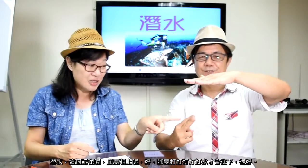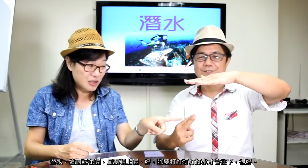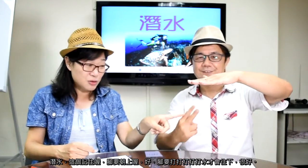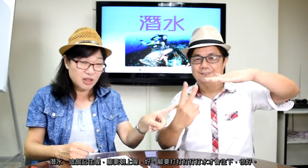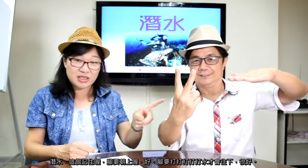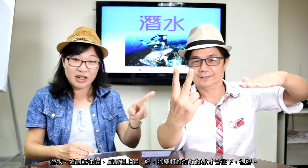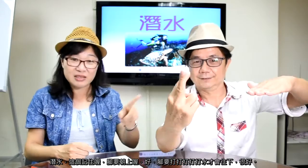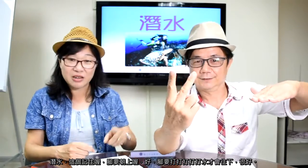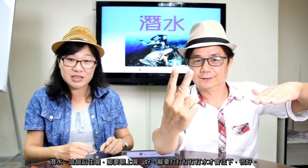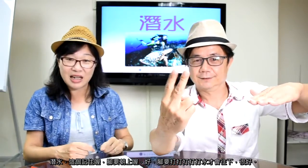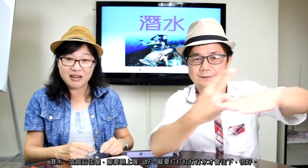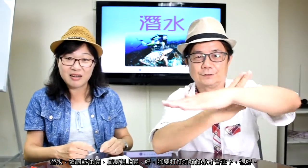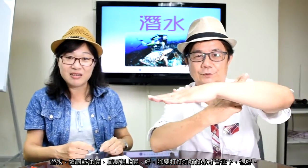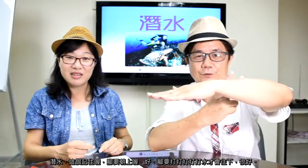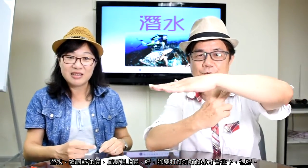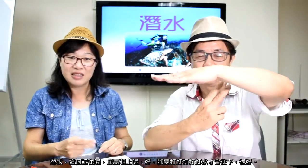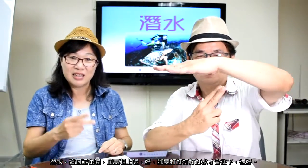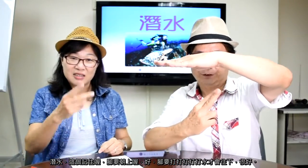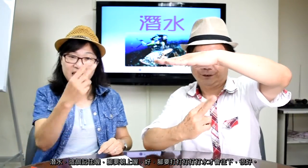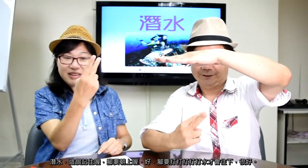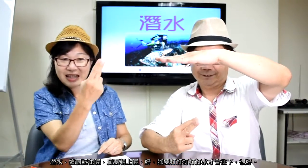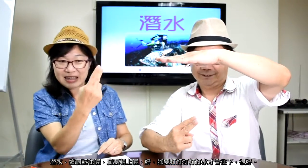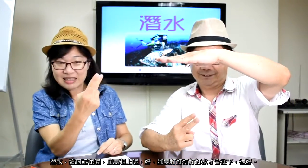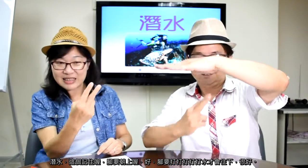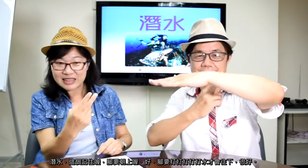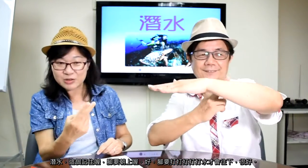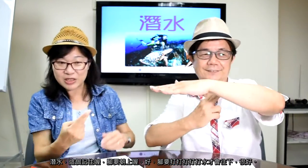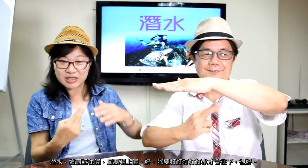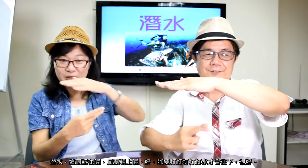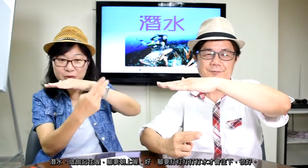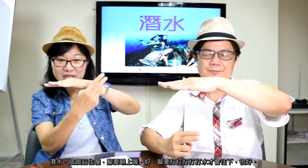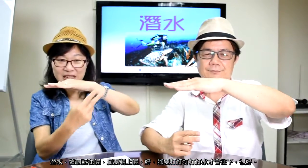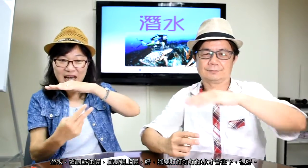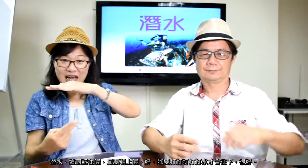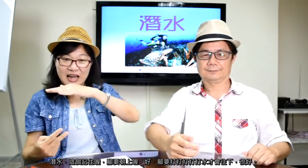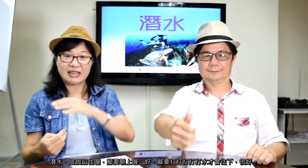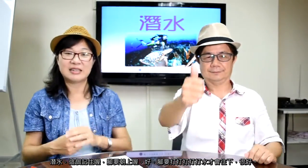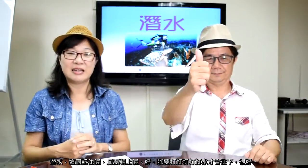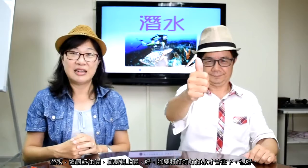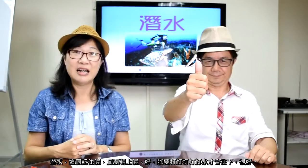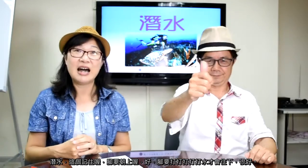记住哦，脚要朝上哦，好，脚要哒哒哒哒哒哒，水才会往下，很